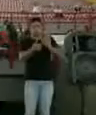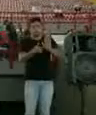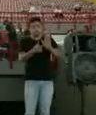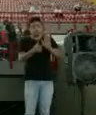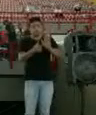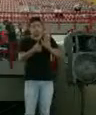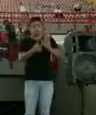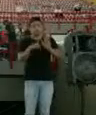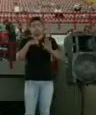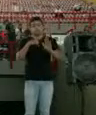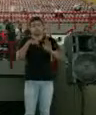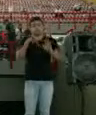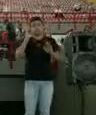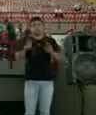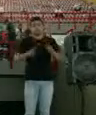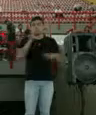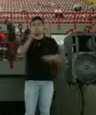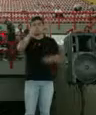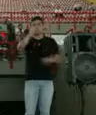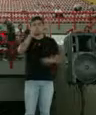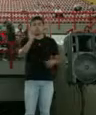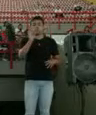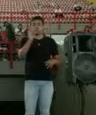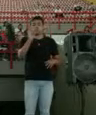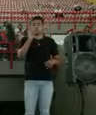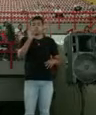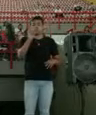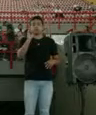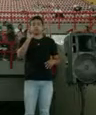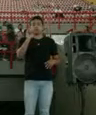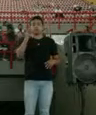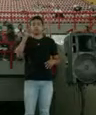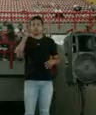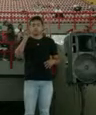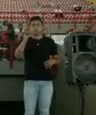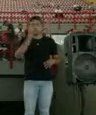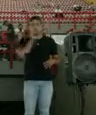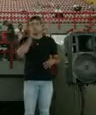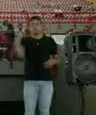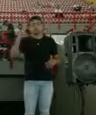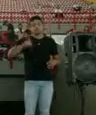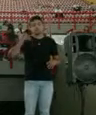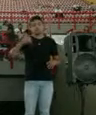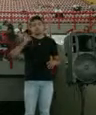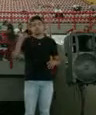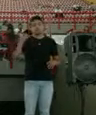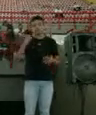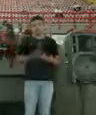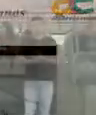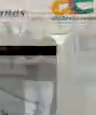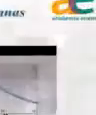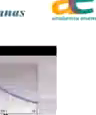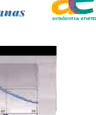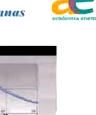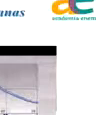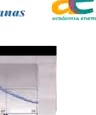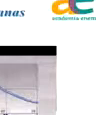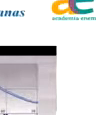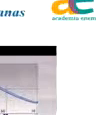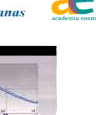a taxa de testosterona produzida nos homens de acordo com a idade. Se você observar até